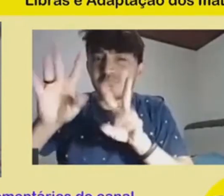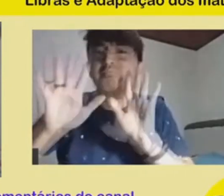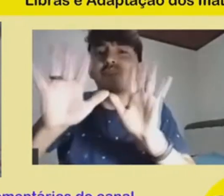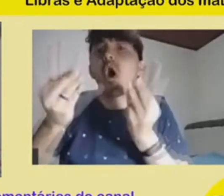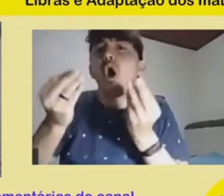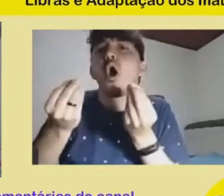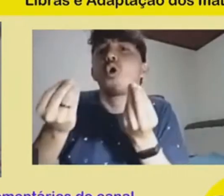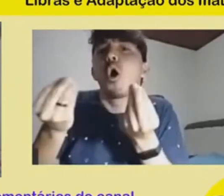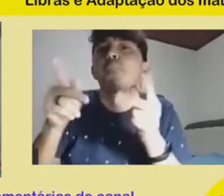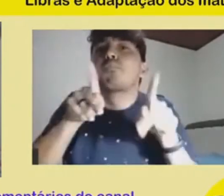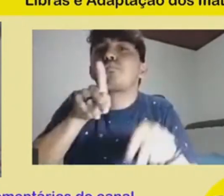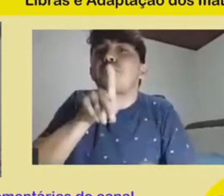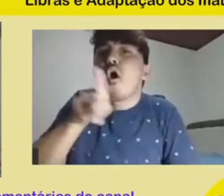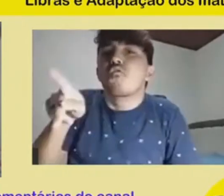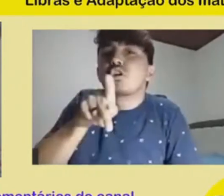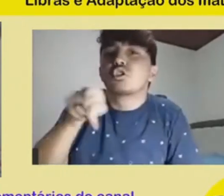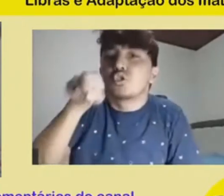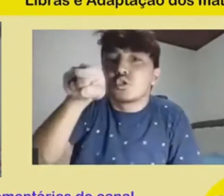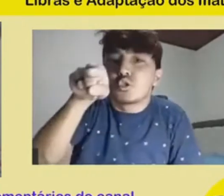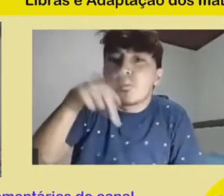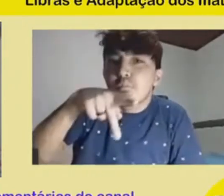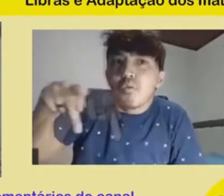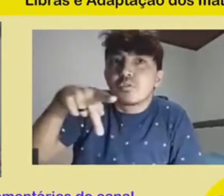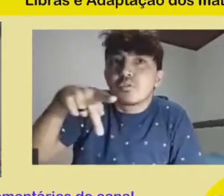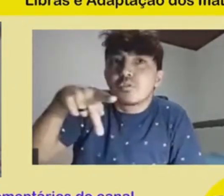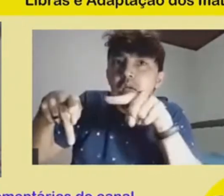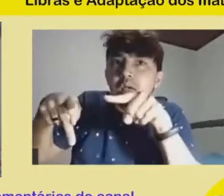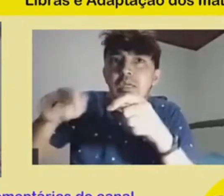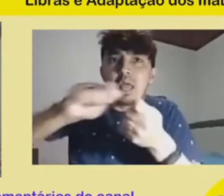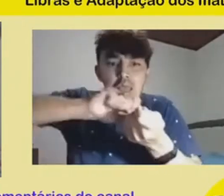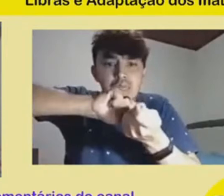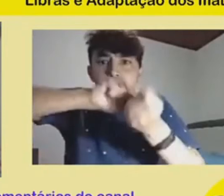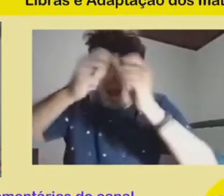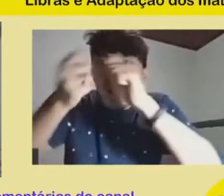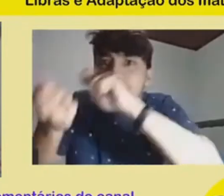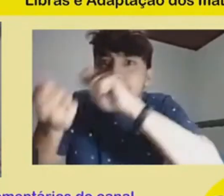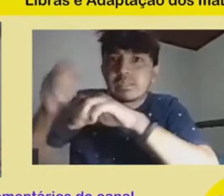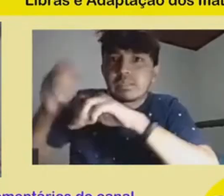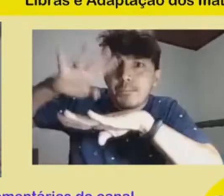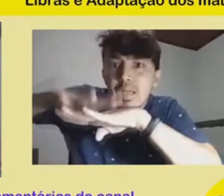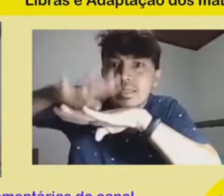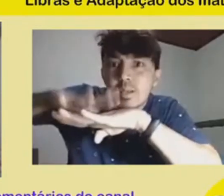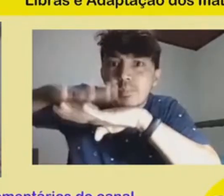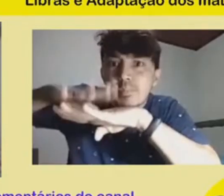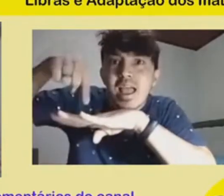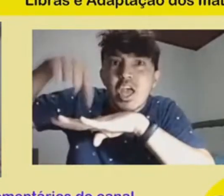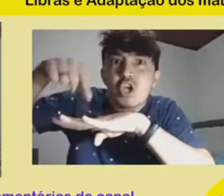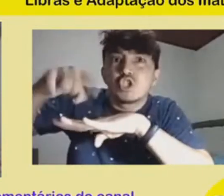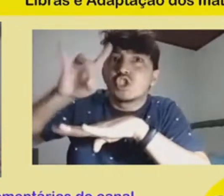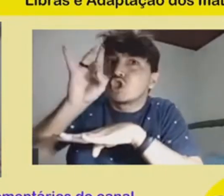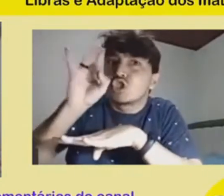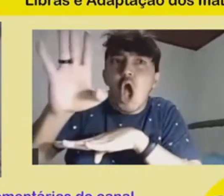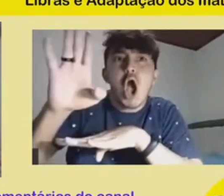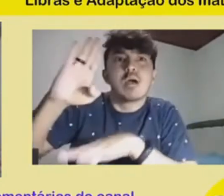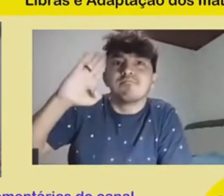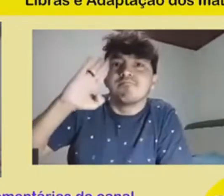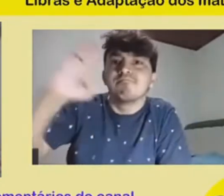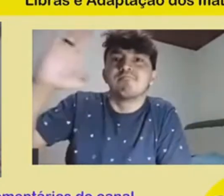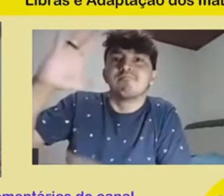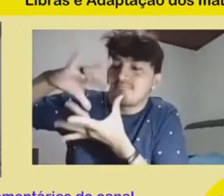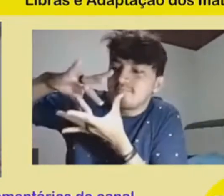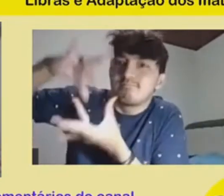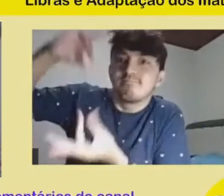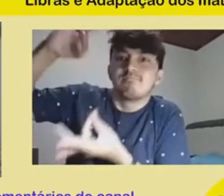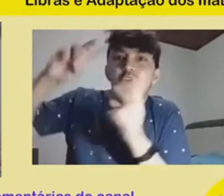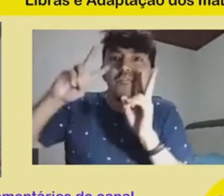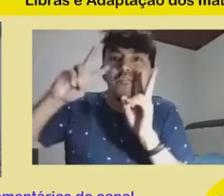precisa ser mais visual. Então, como que você, professora,